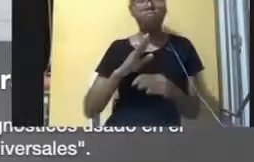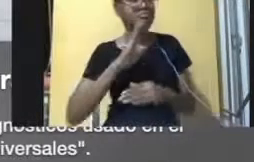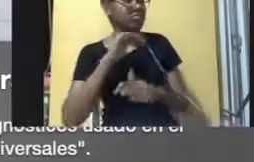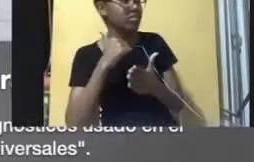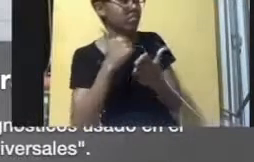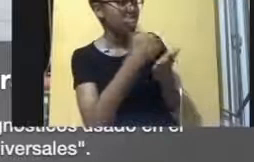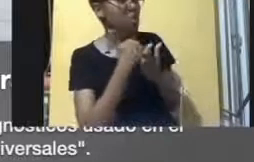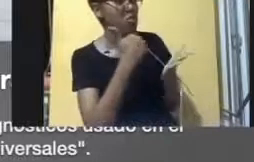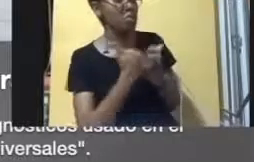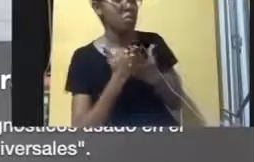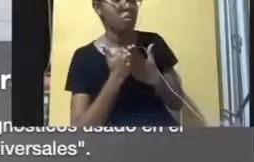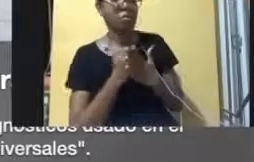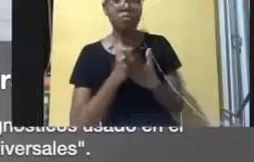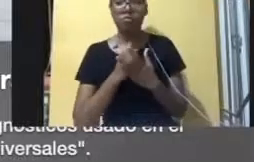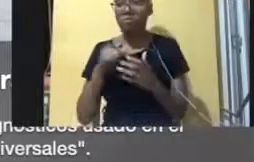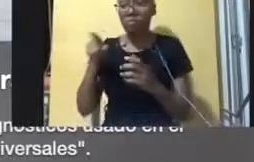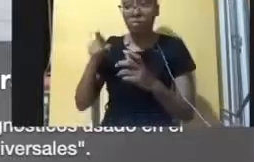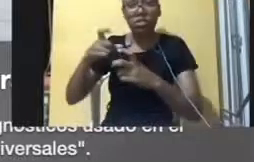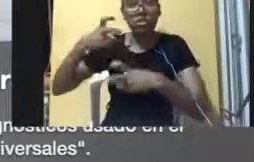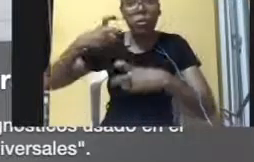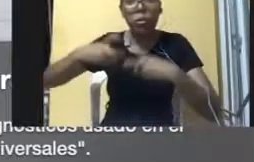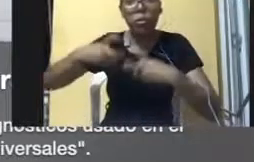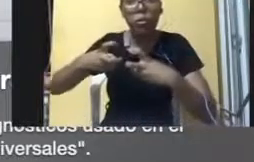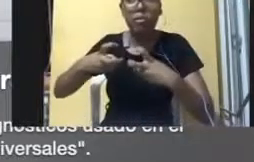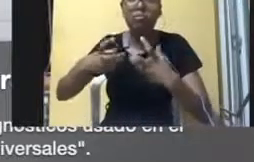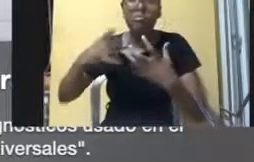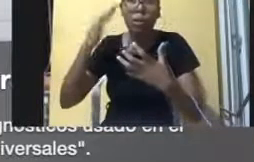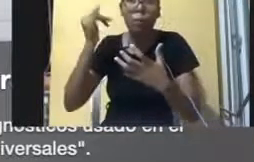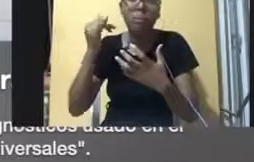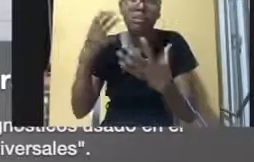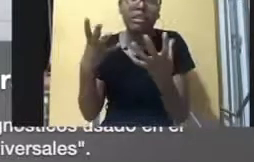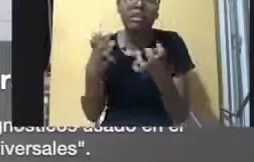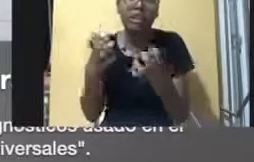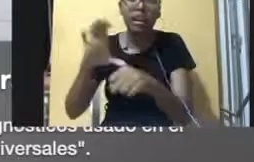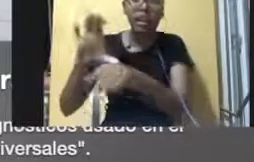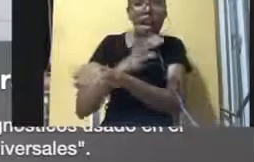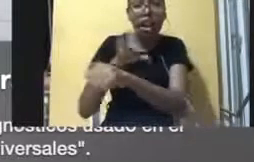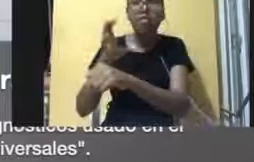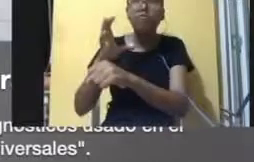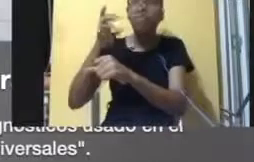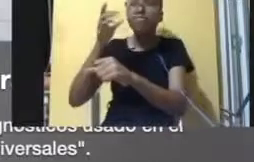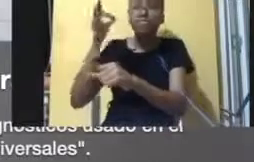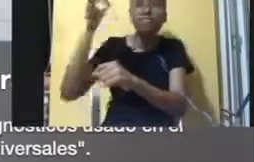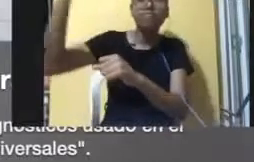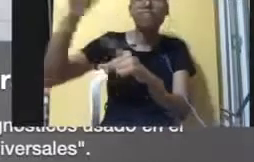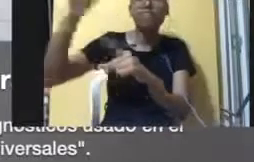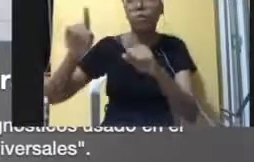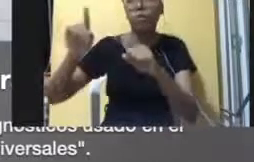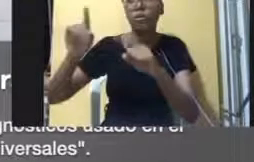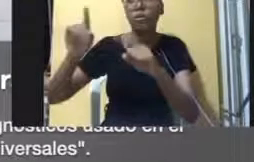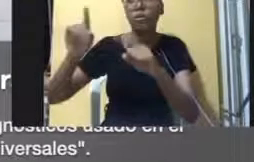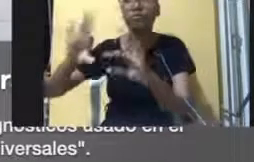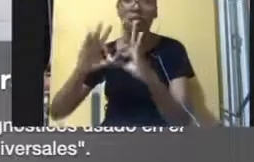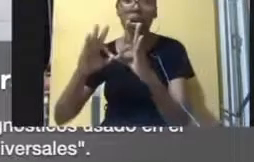que quiere ser cantante, por ejemplo, quiere ser cantante. Pero la familia de muchos